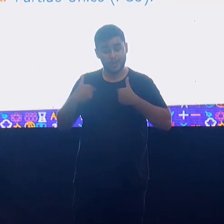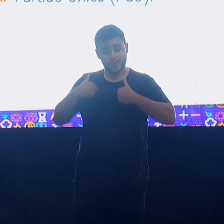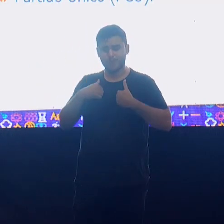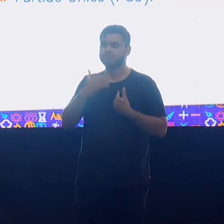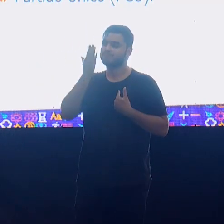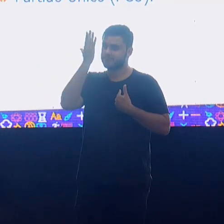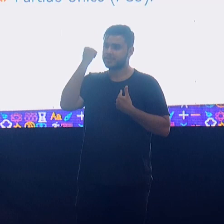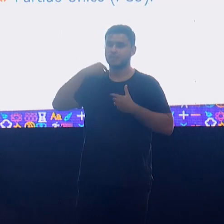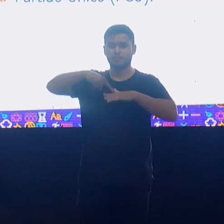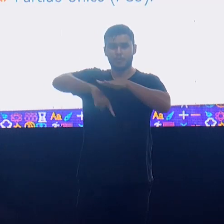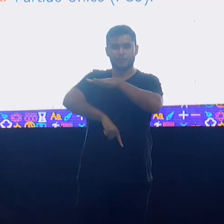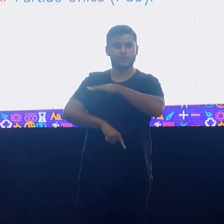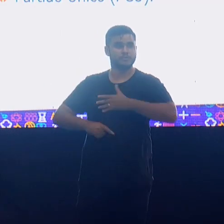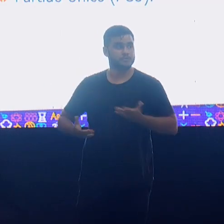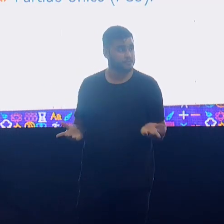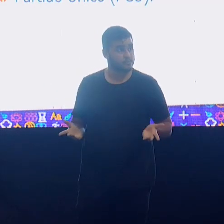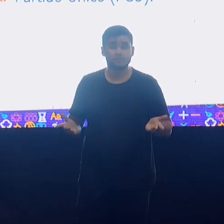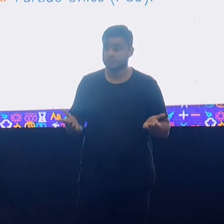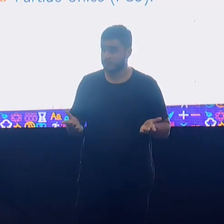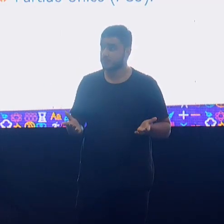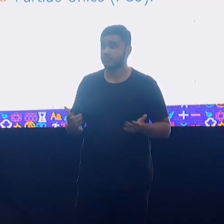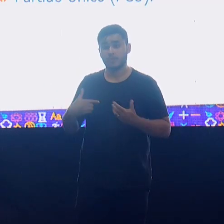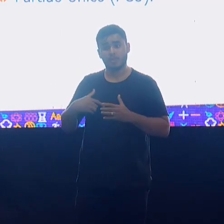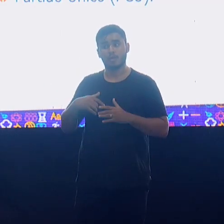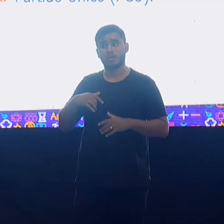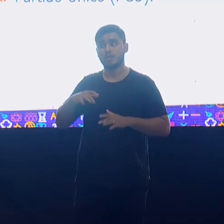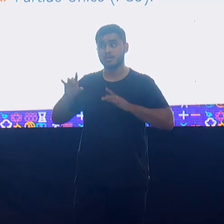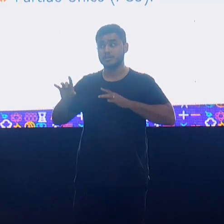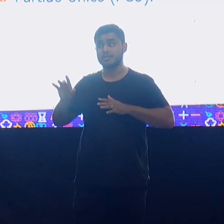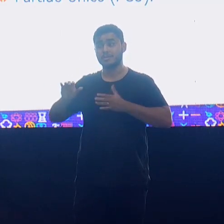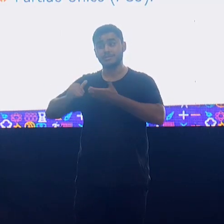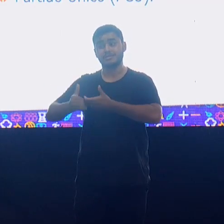Ei, menino do açougue, oh, esse dente aqui está doendo.